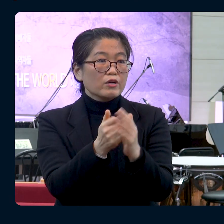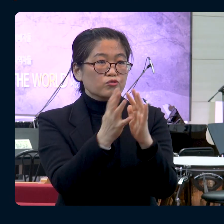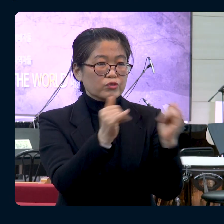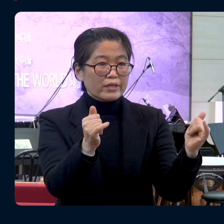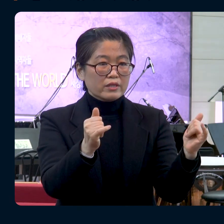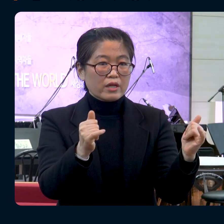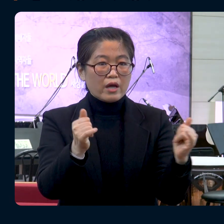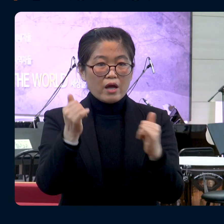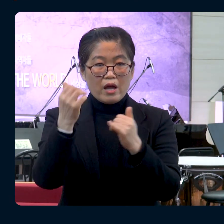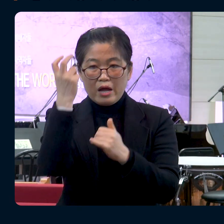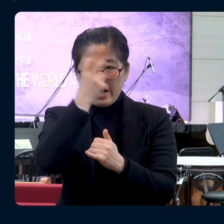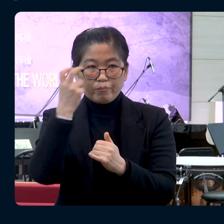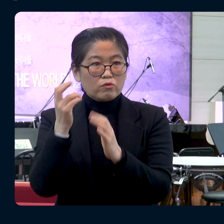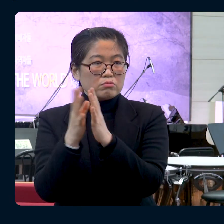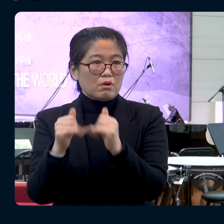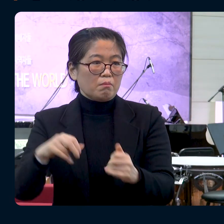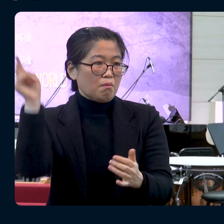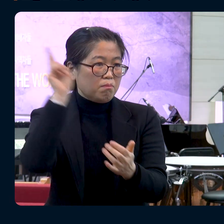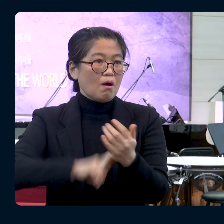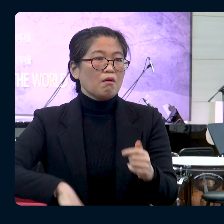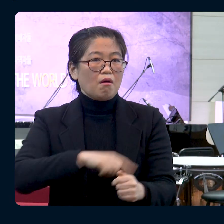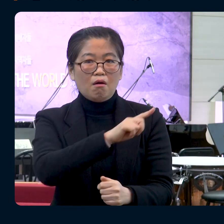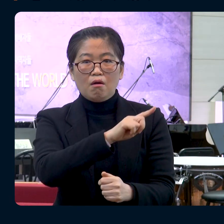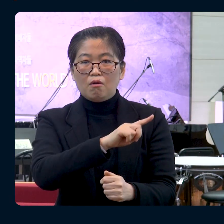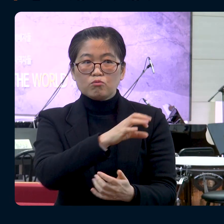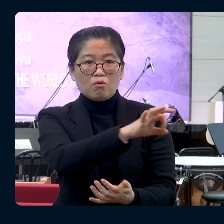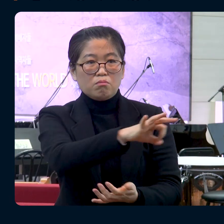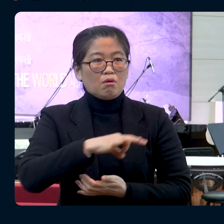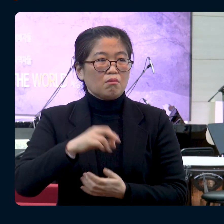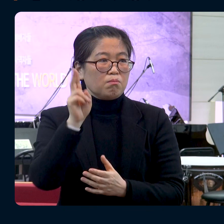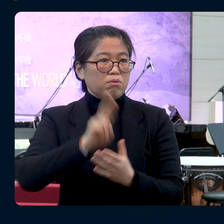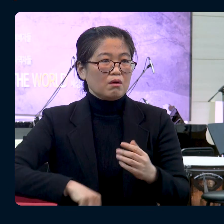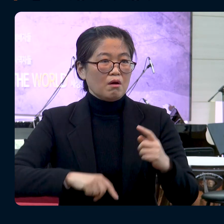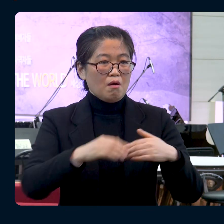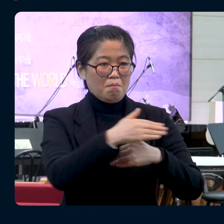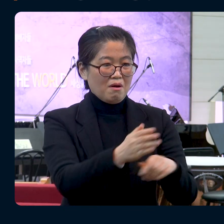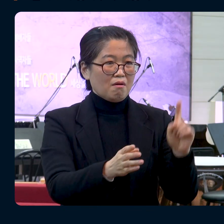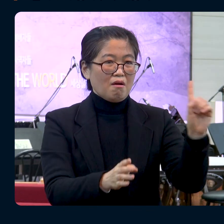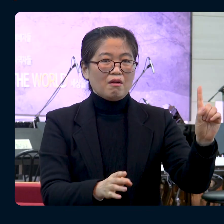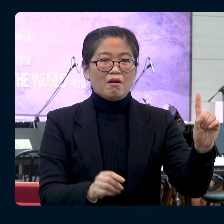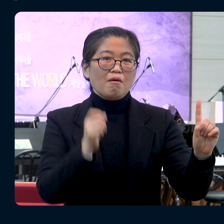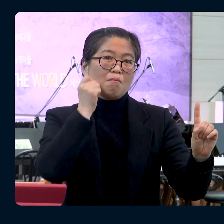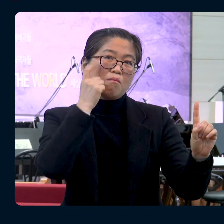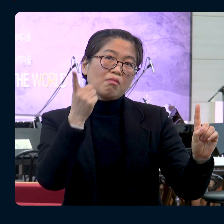하나한테 팔아먹어요. 죄수 중에서 좀 힘이 있는 애들한테 방 하나에 뭐 한 달에